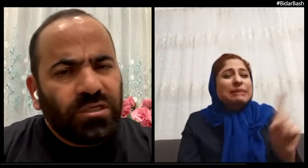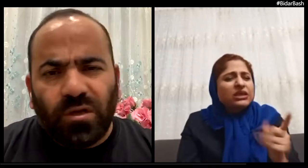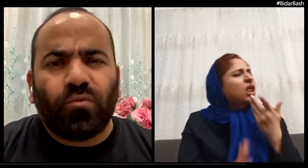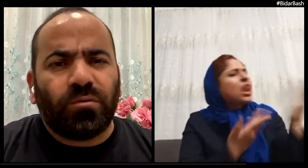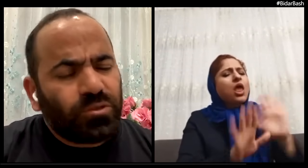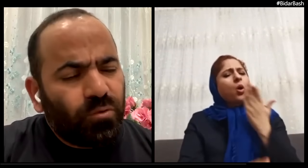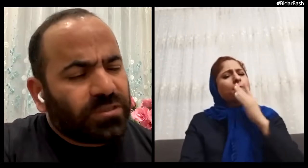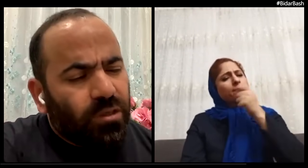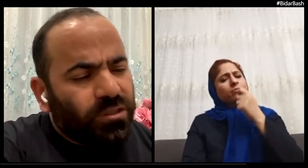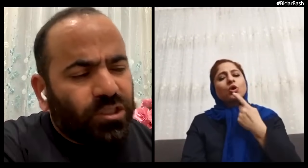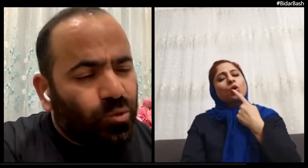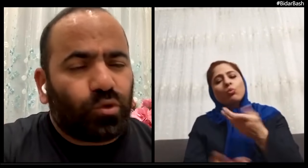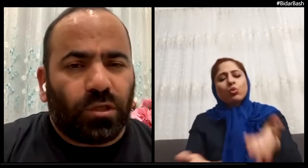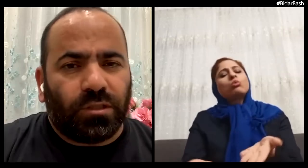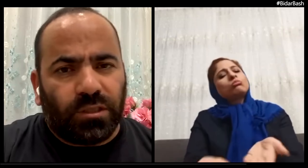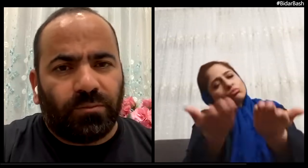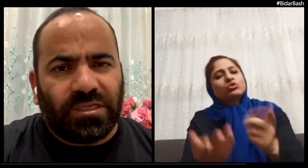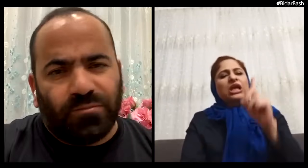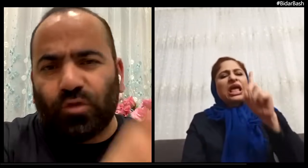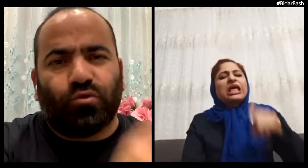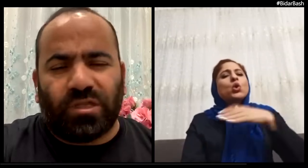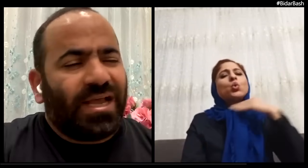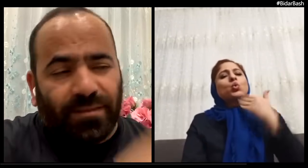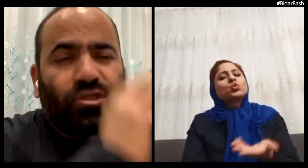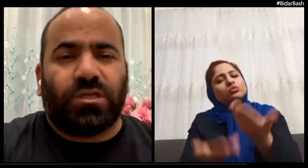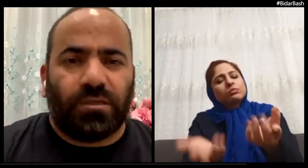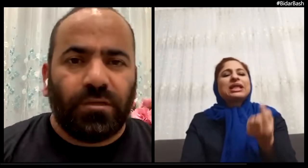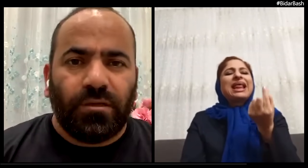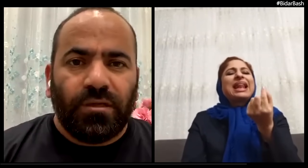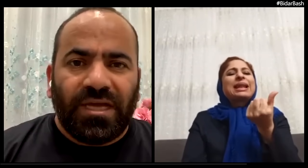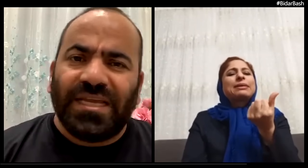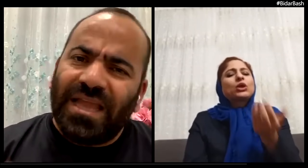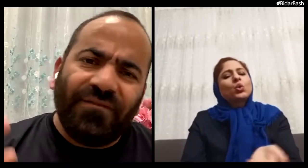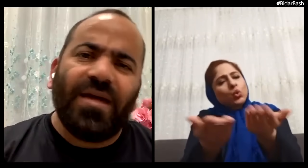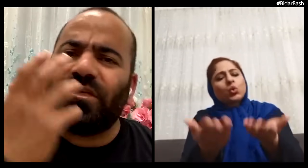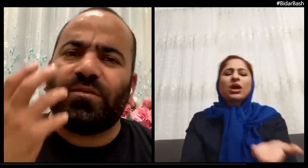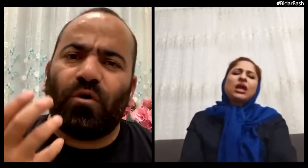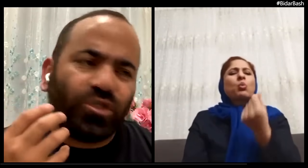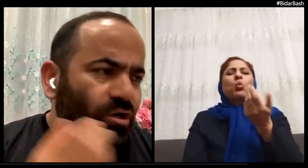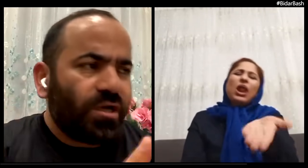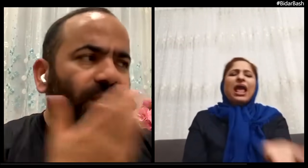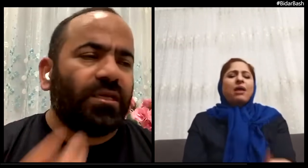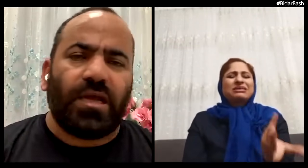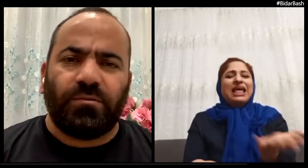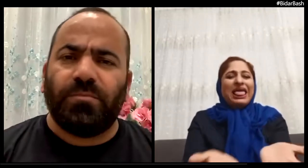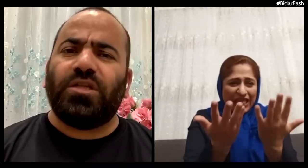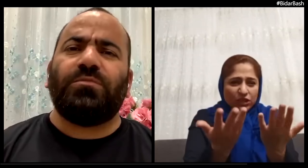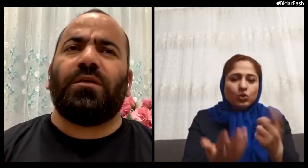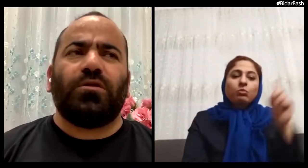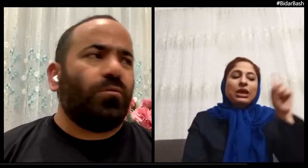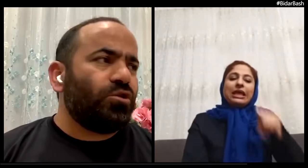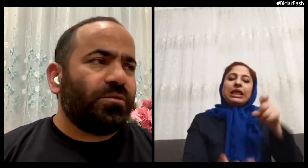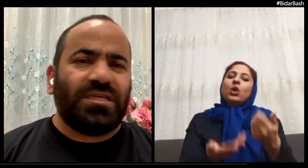میریزی اینو حساب کن، بهش بگو مثلا آقا 1 کیلو شد، حالا دیگه مثلا نیم کیلو شد، انقدر میشه. اصلا نفهمه که ما بهش کار خیر کردیم. مثلا